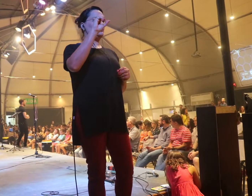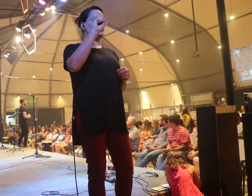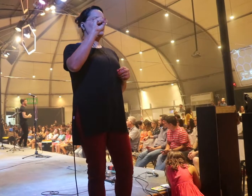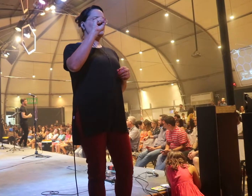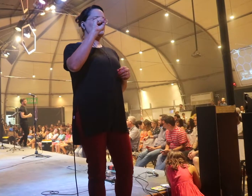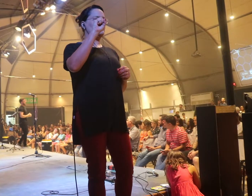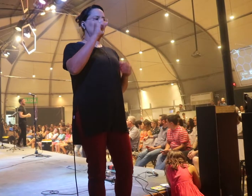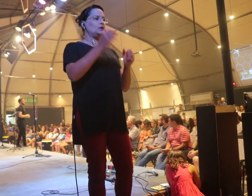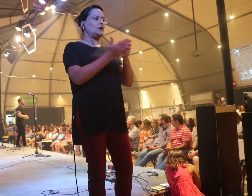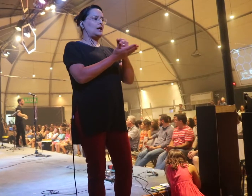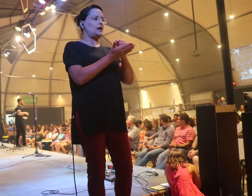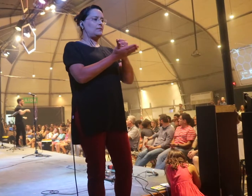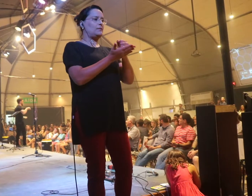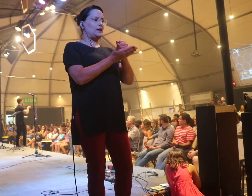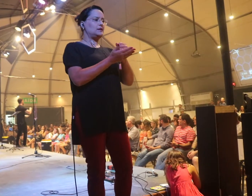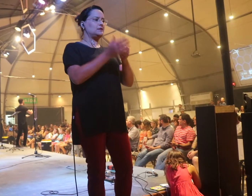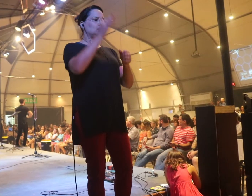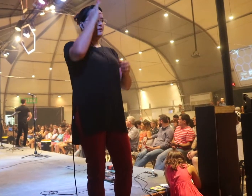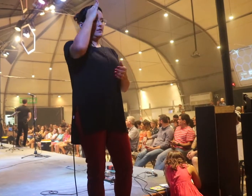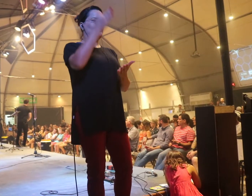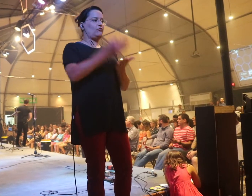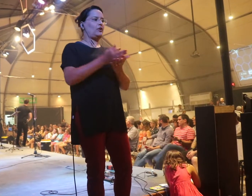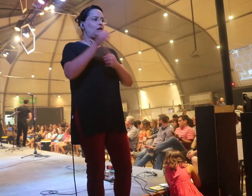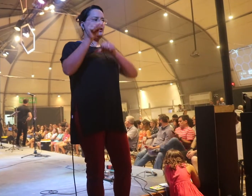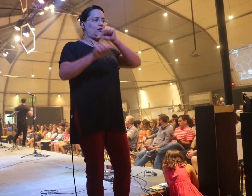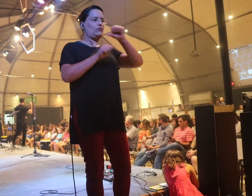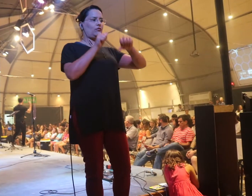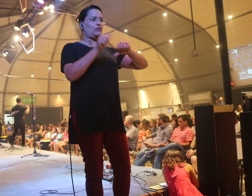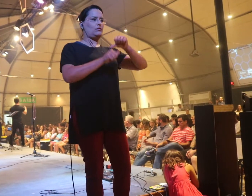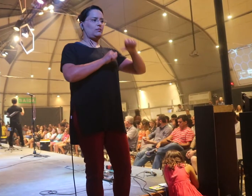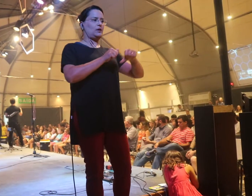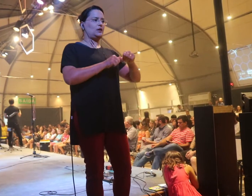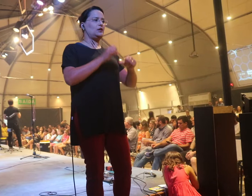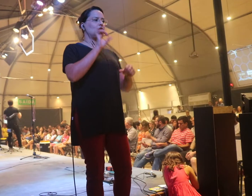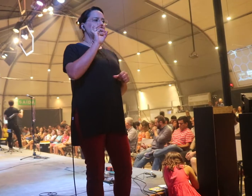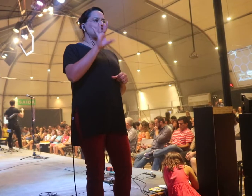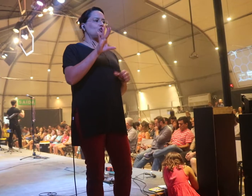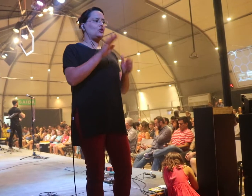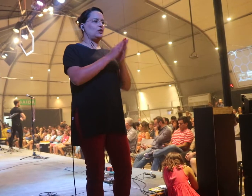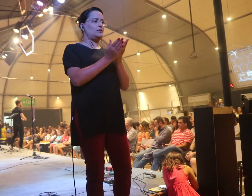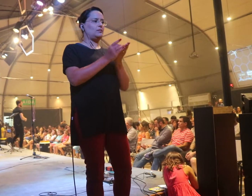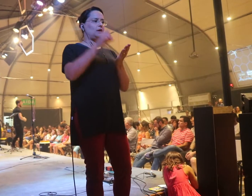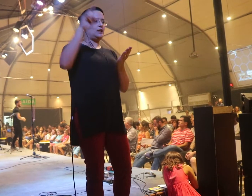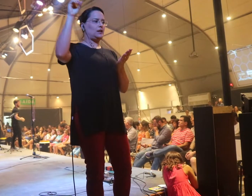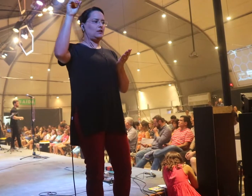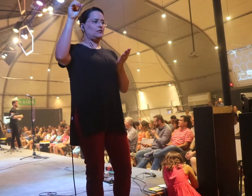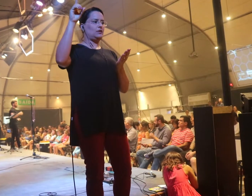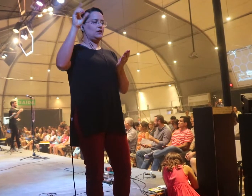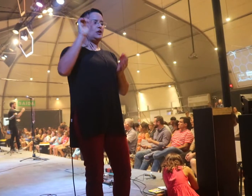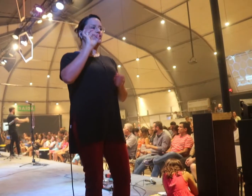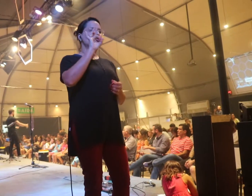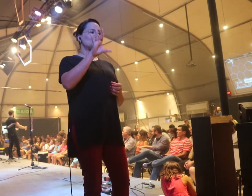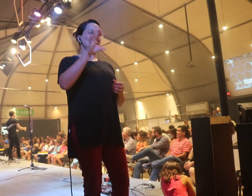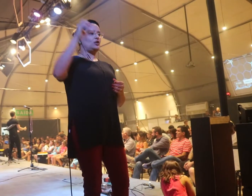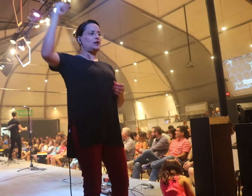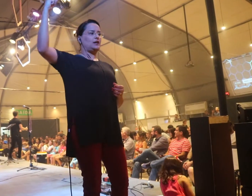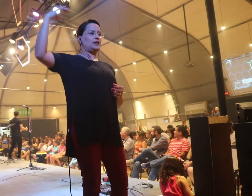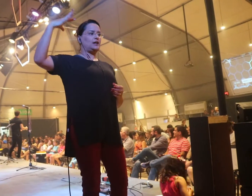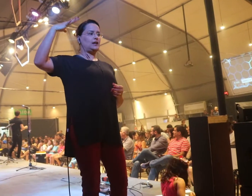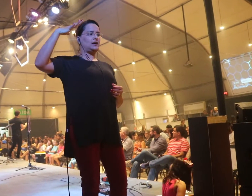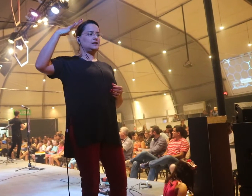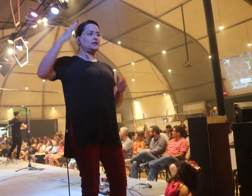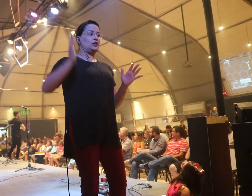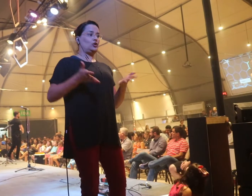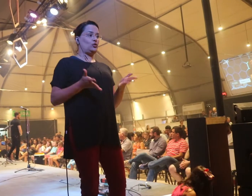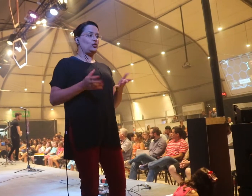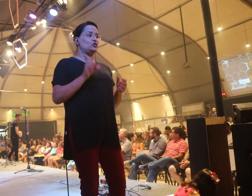reformada. Então a gente já abordou aqui o somente a Escritura, só a palavra, a gente abordou semana passada o somente a graça, hoje a gente vai